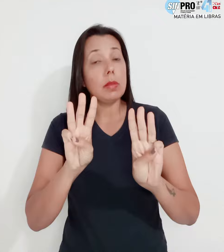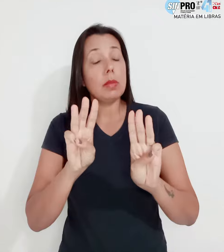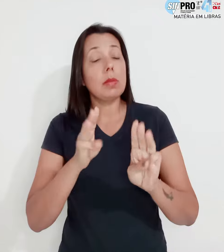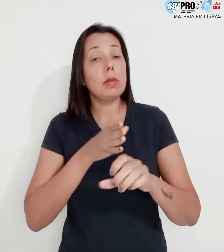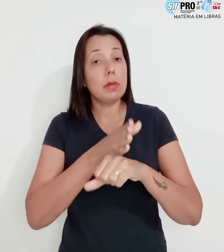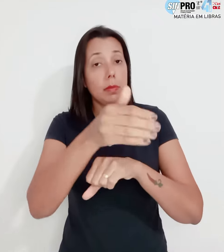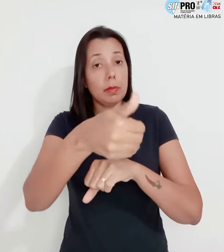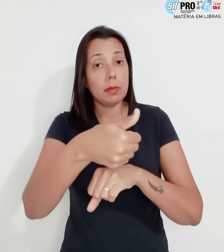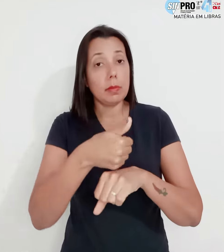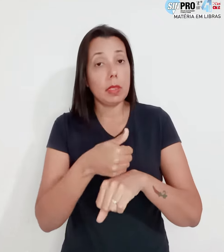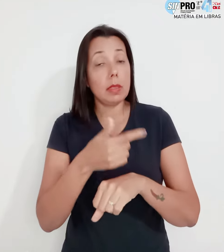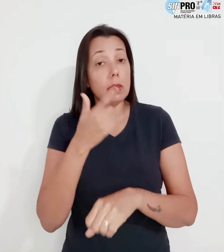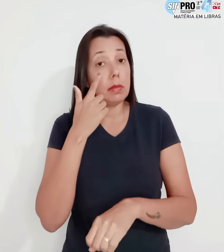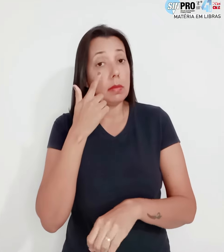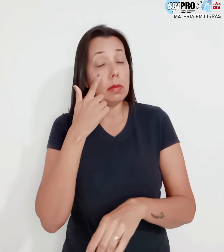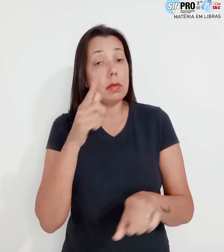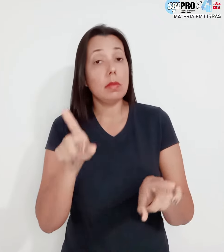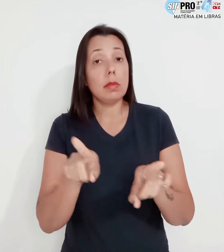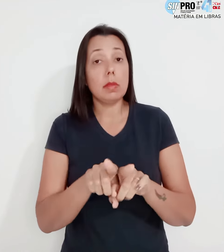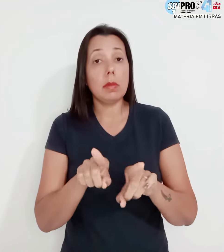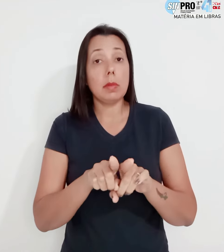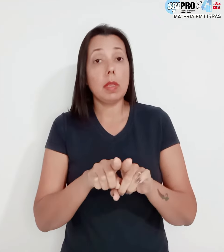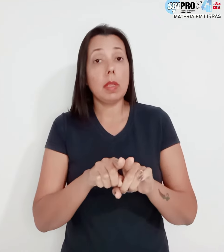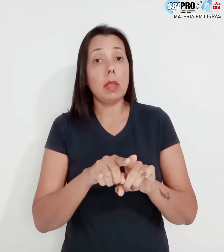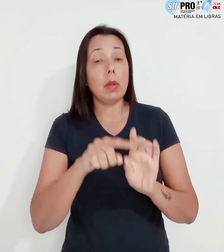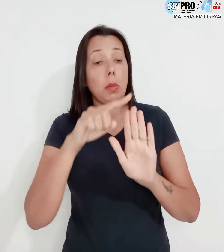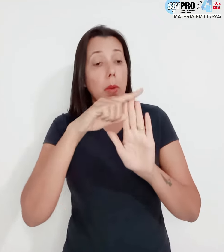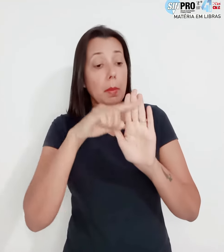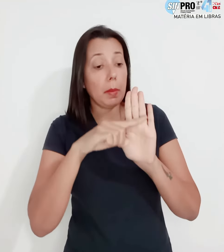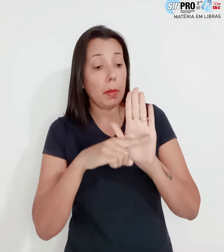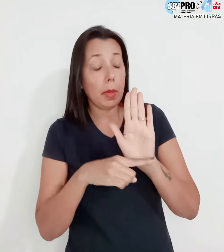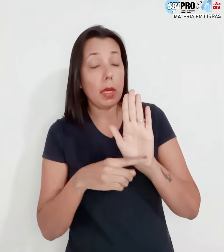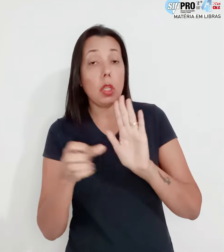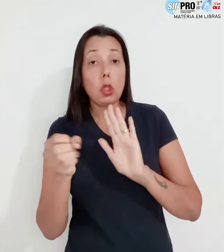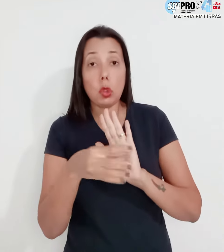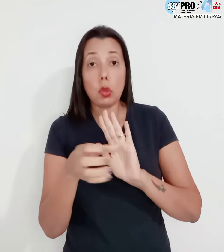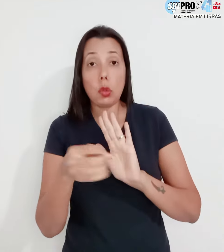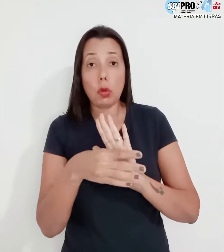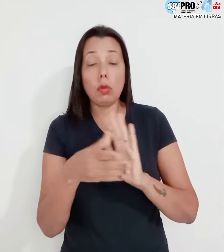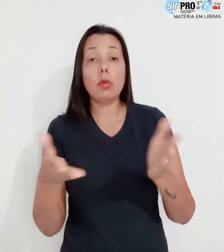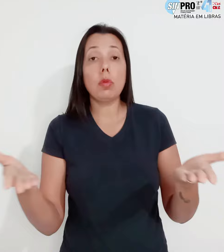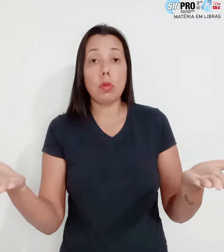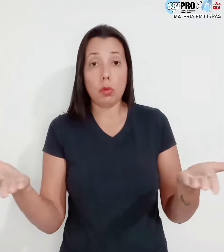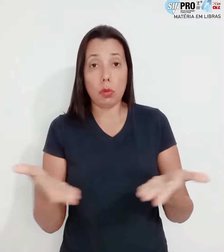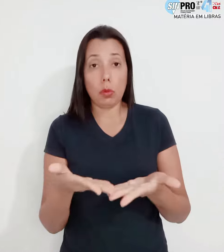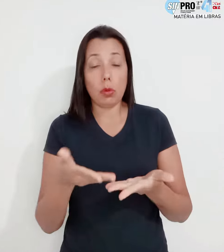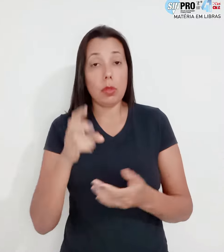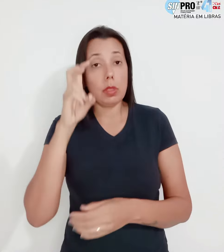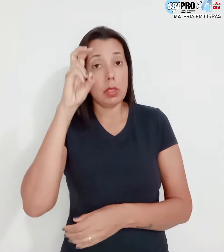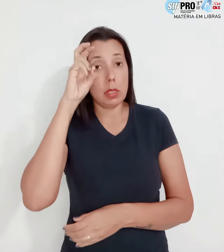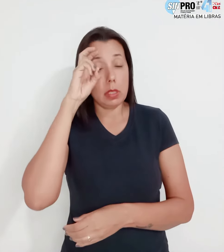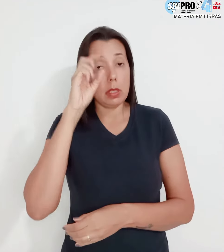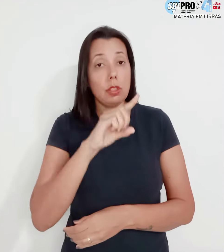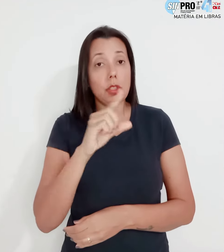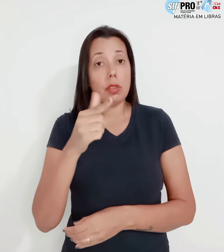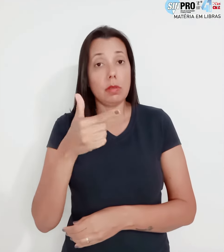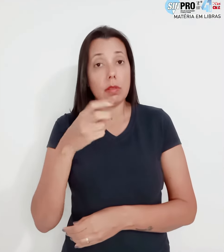acesse. Veja também o cronograma novo, ainda hoje, quinta-feira, 25 de